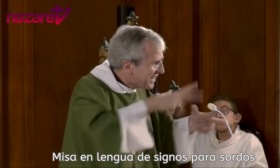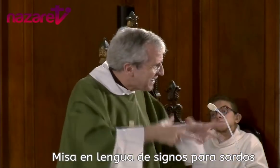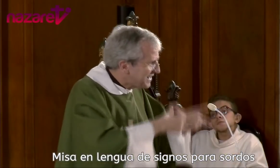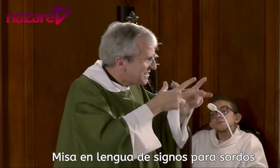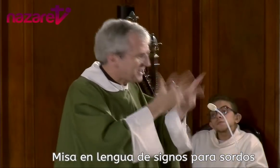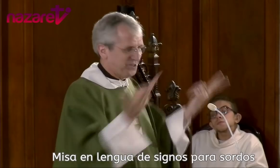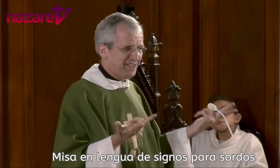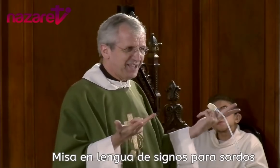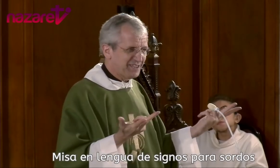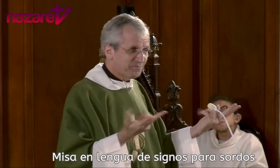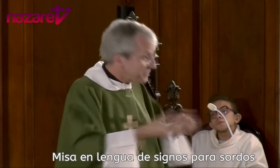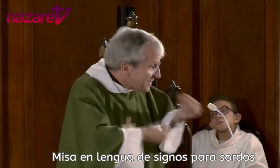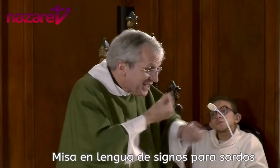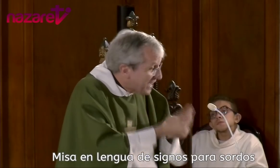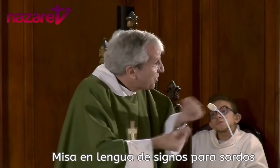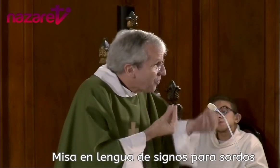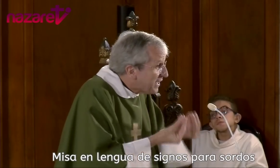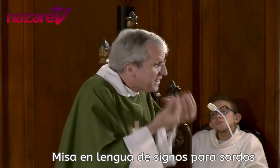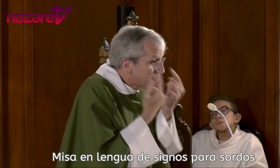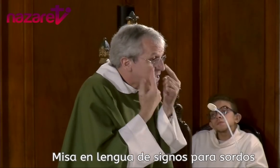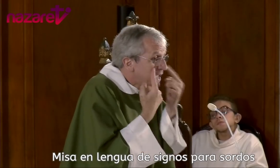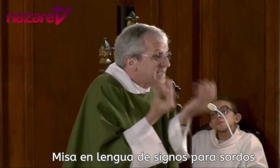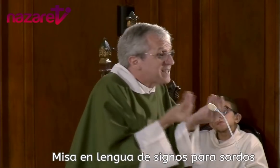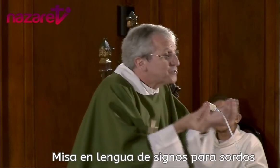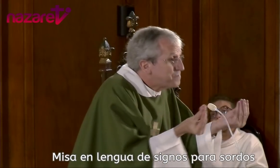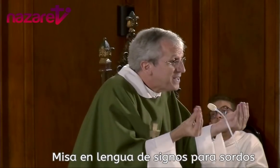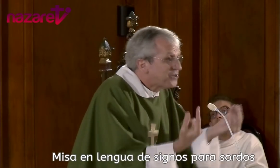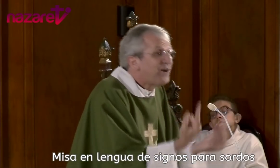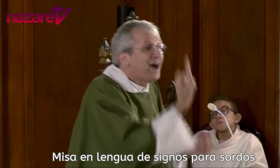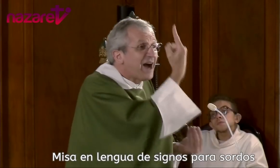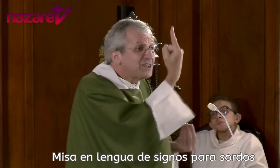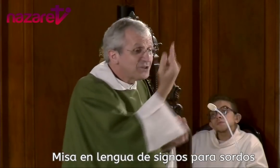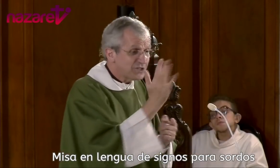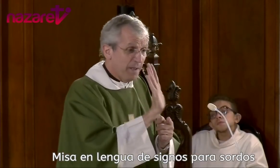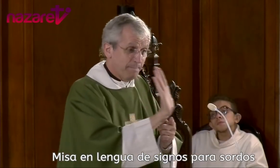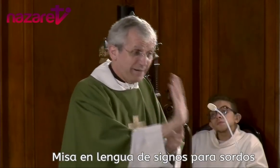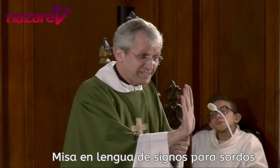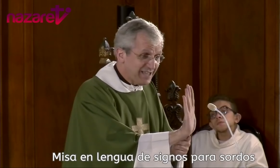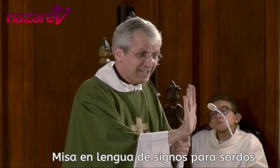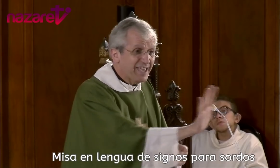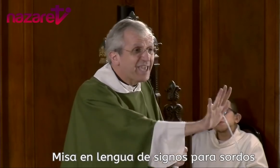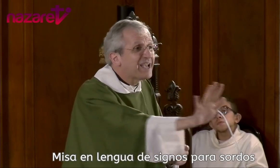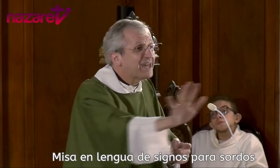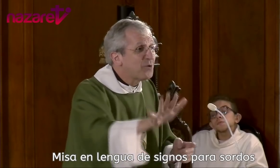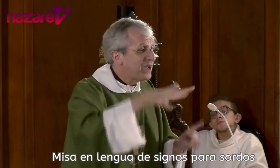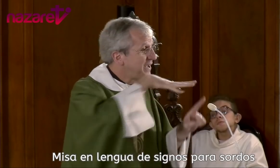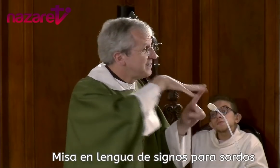realidades de la sociedad, que todo lo que hacemos estamos viendo a Dios presente en cada una de